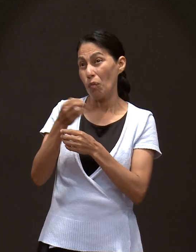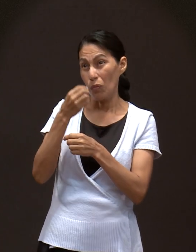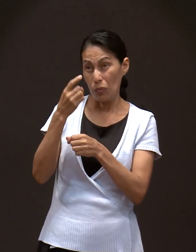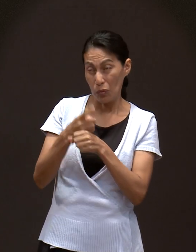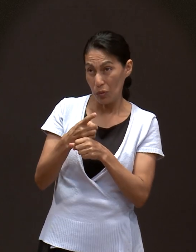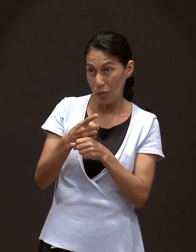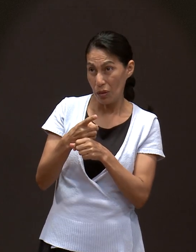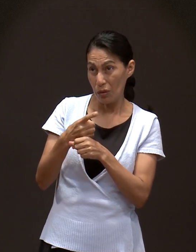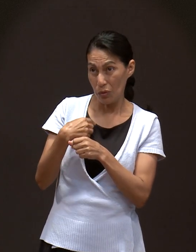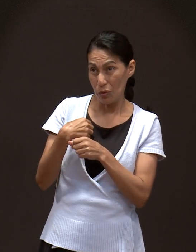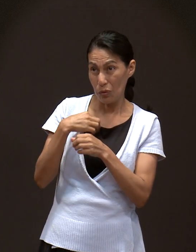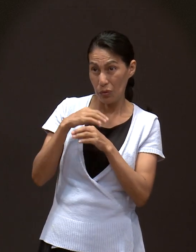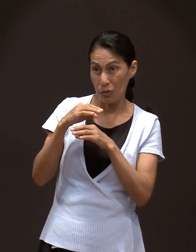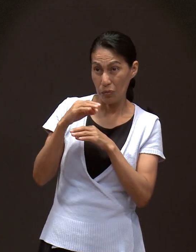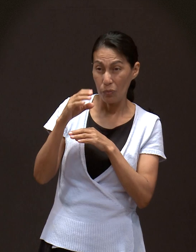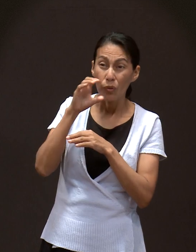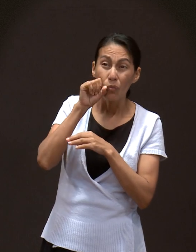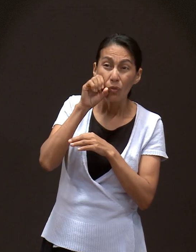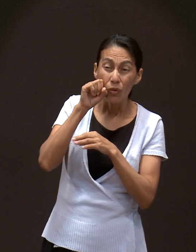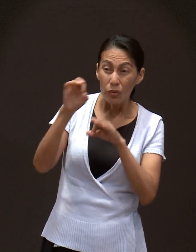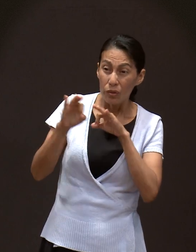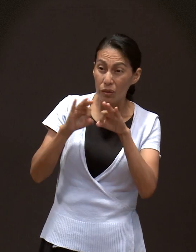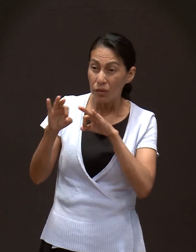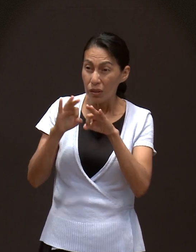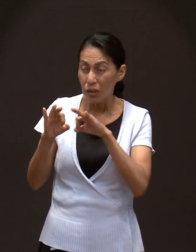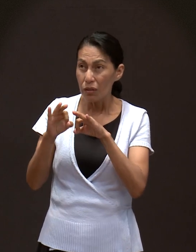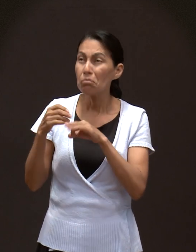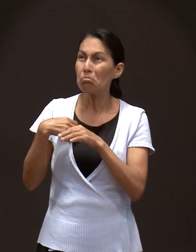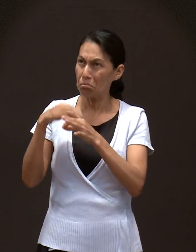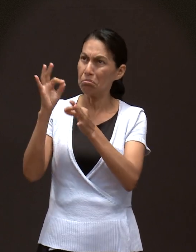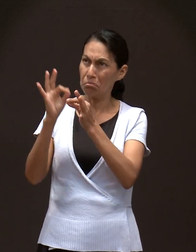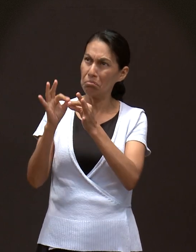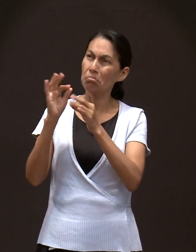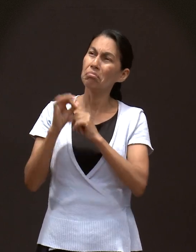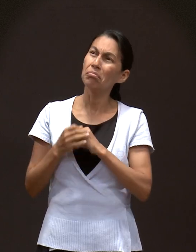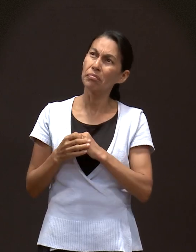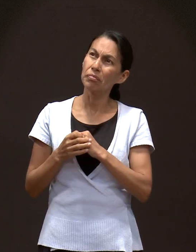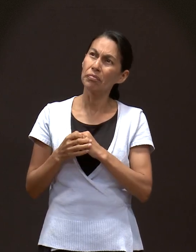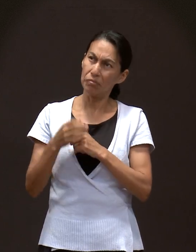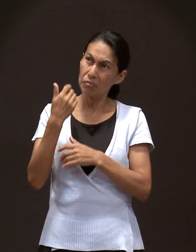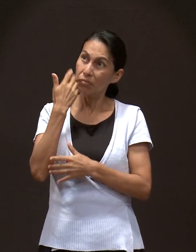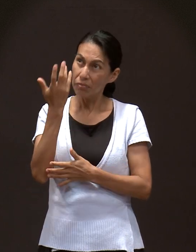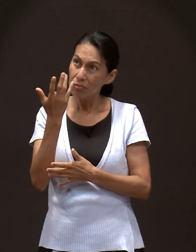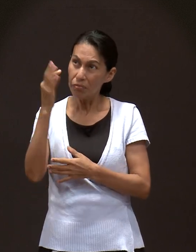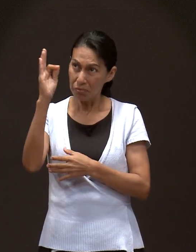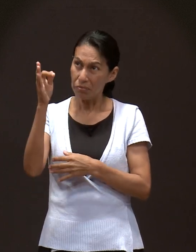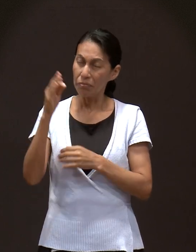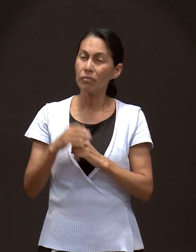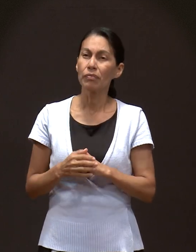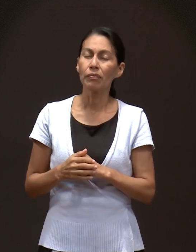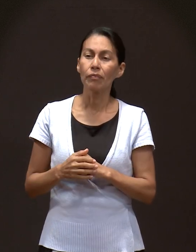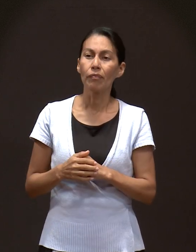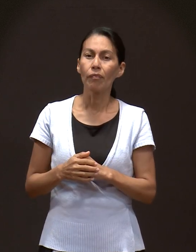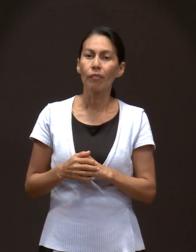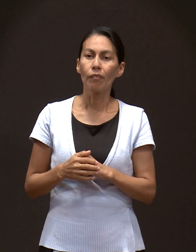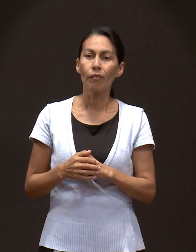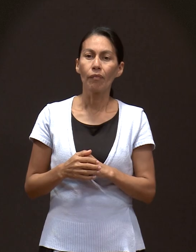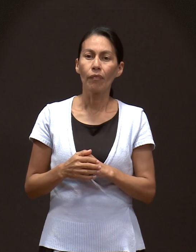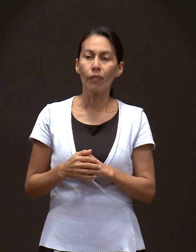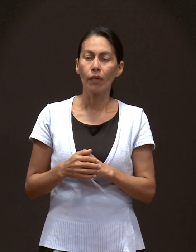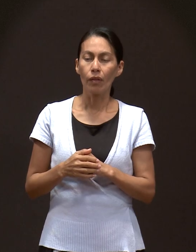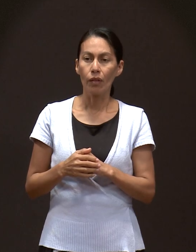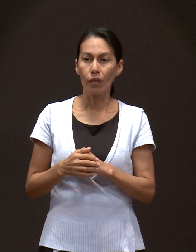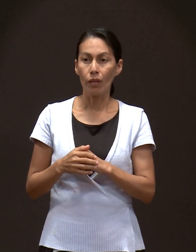de ir a trabajar a Montemorelos, de encontrar algo donde yo pueda estar ahí, pues, yo estoy dispuesto a ir. Y fue